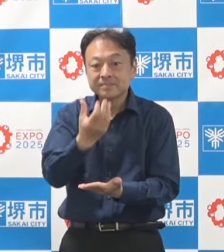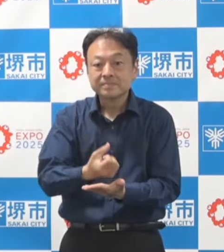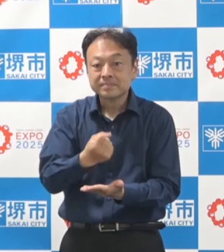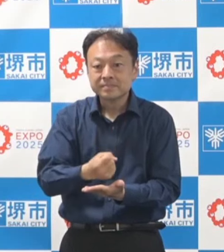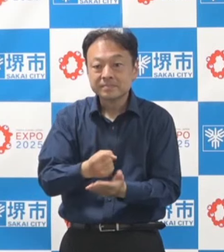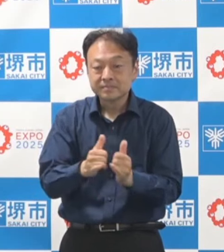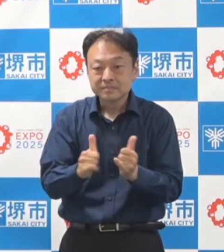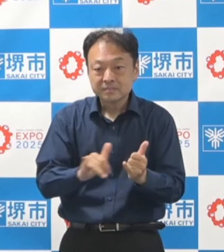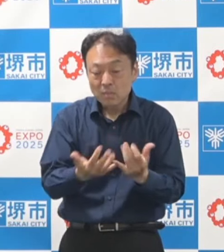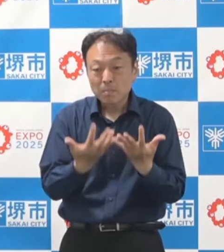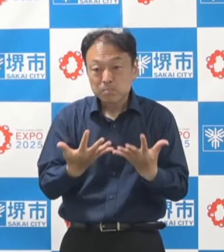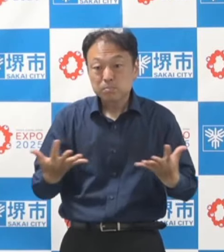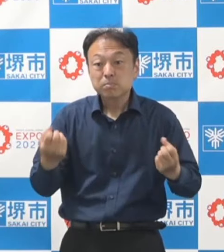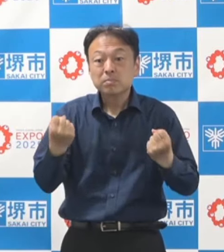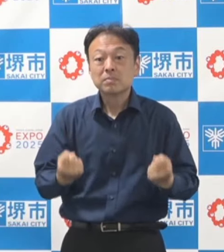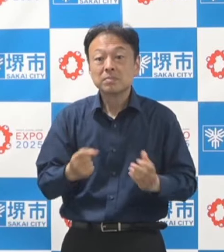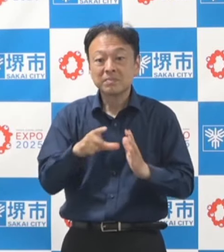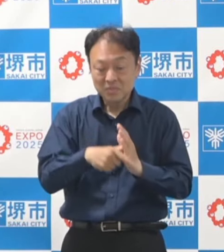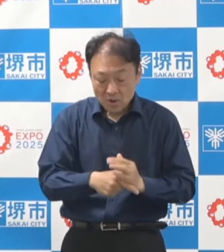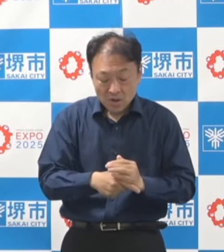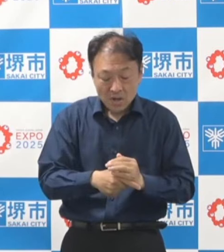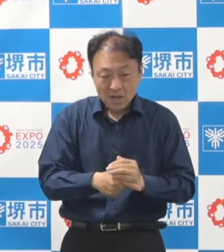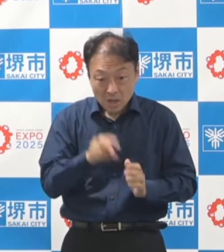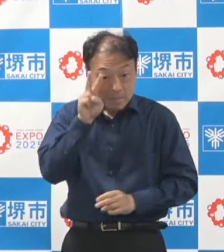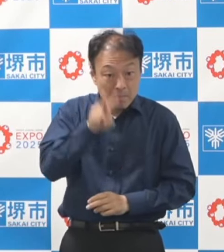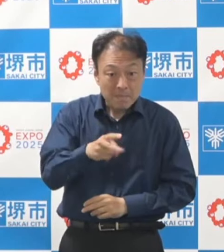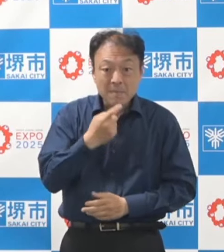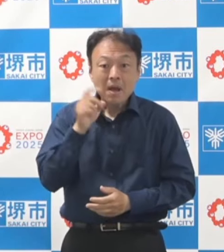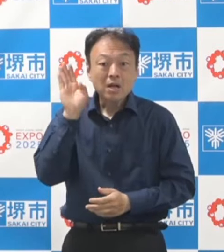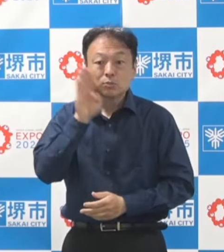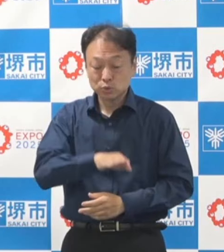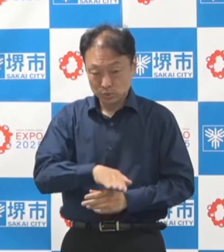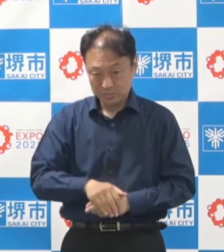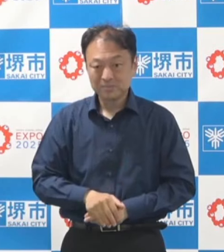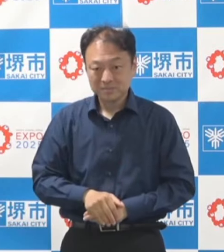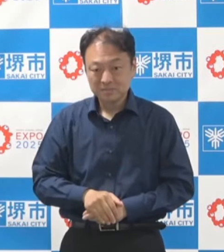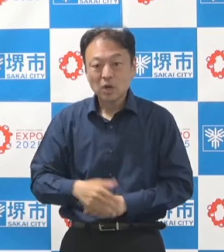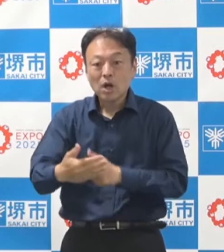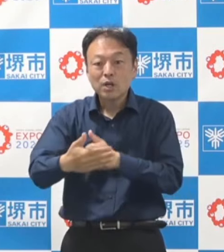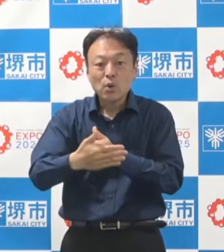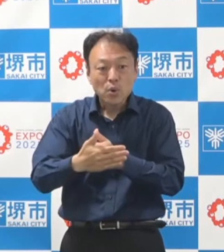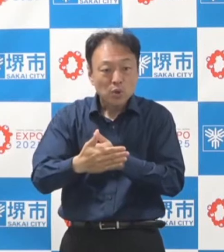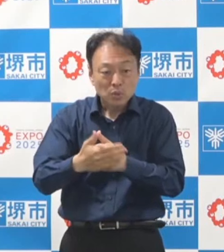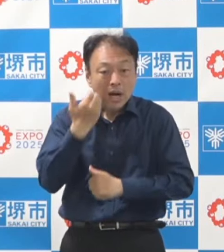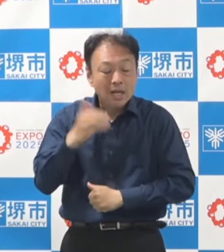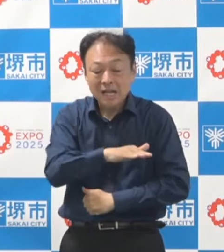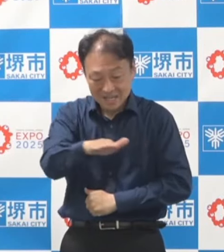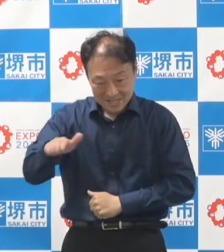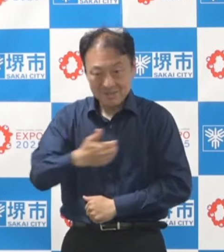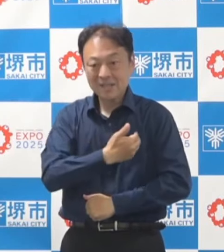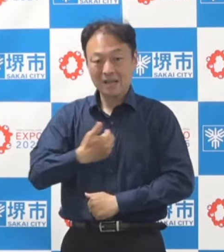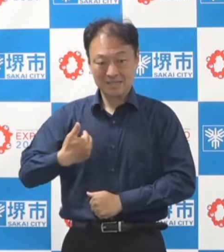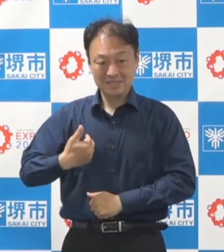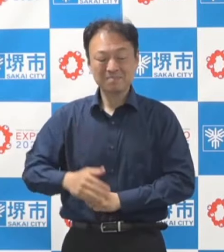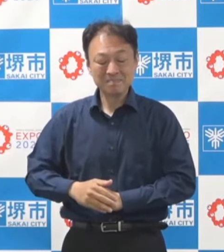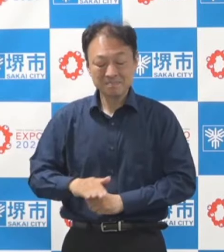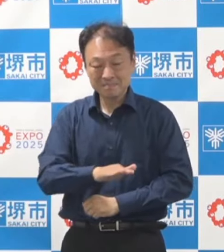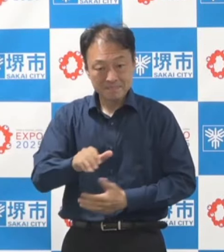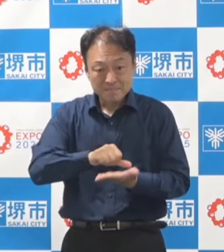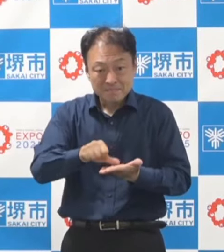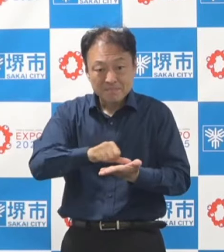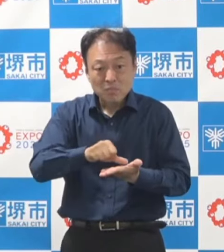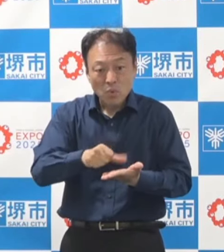多ければ多いほど実効性が高まりますので、ぜひどなたでもご協力いただくことができますので、多くの方に登録をしてい